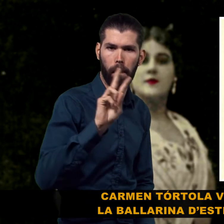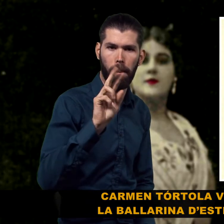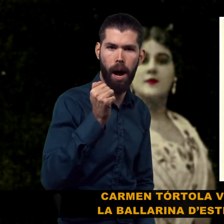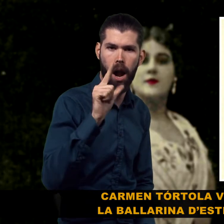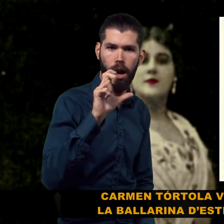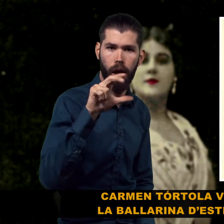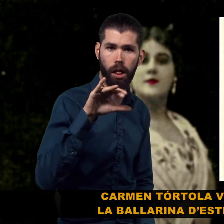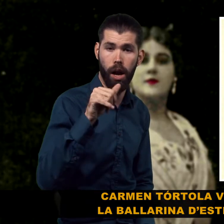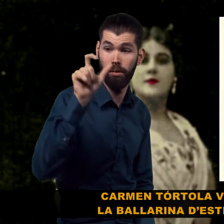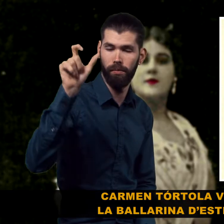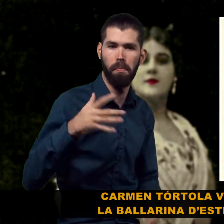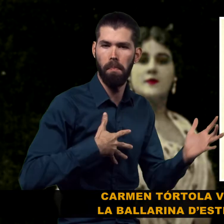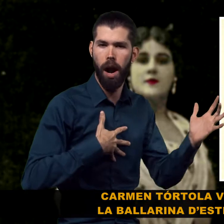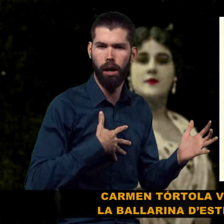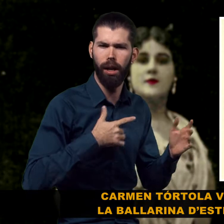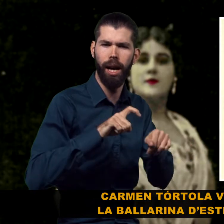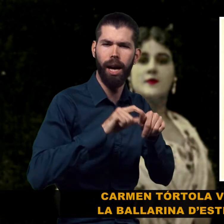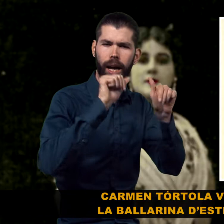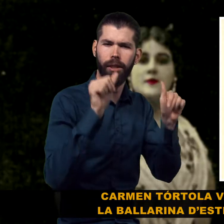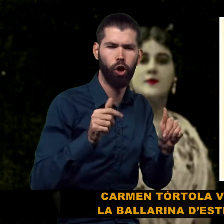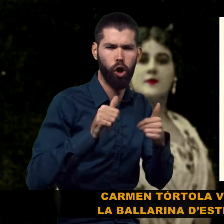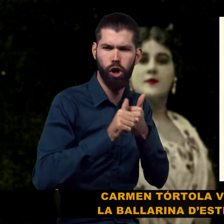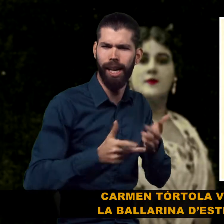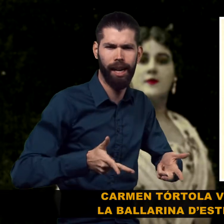Carmen Tórtola Valencia, la ballarina d'estil lliure.